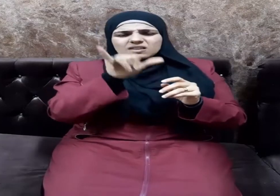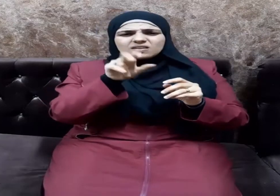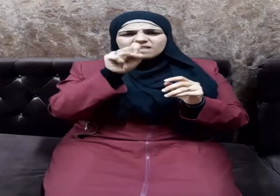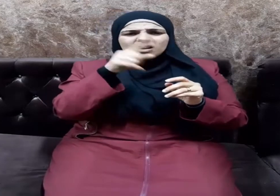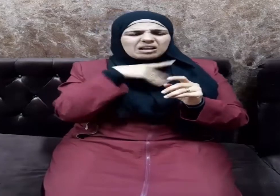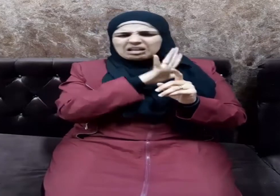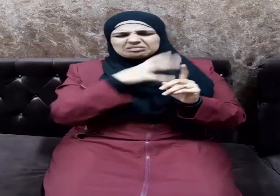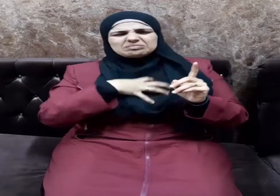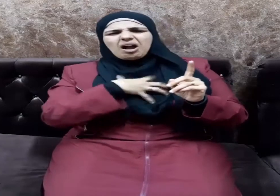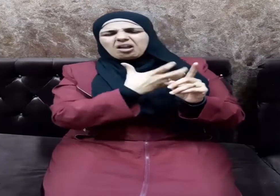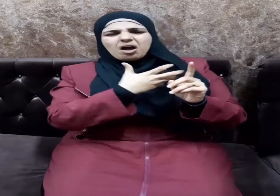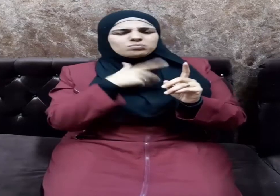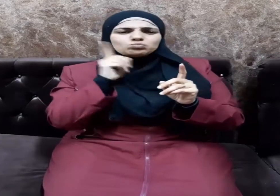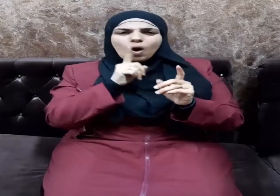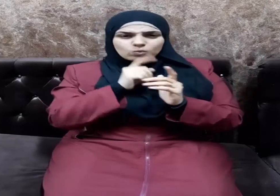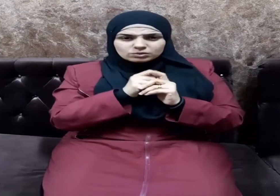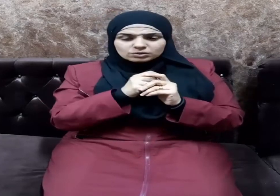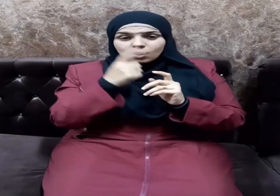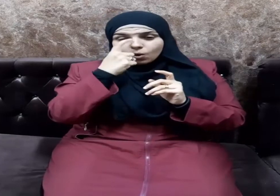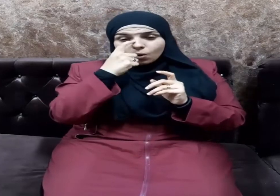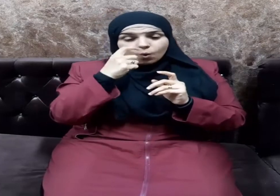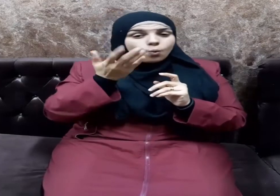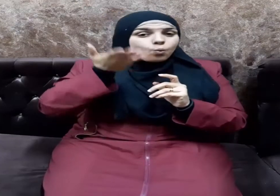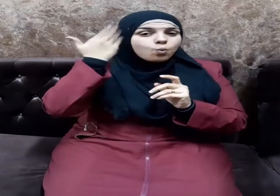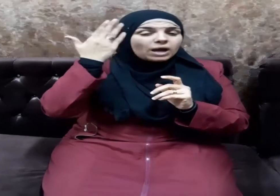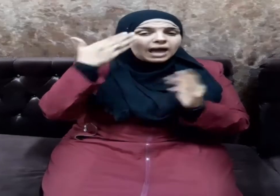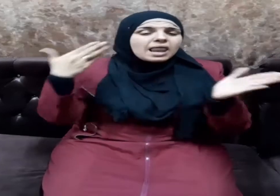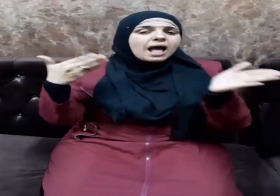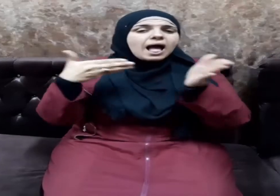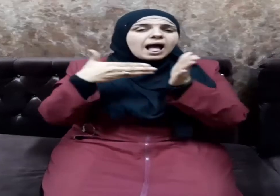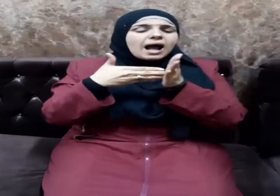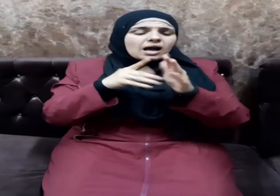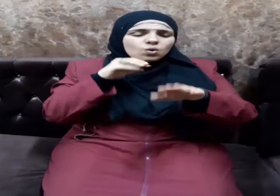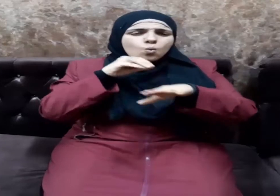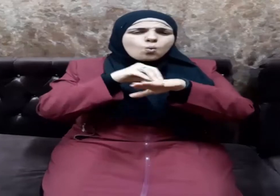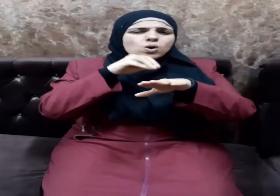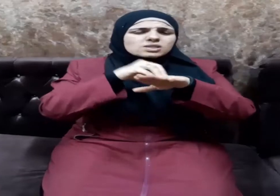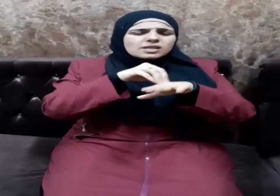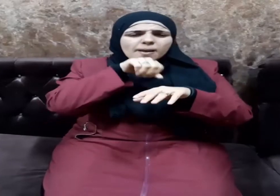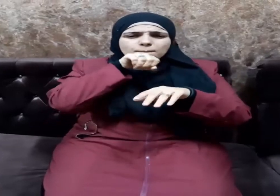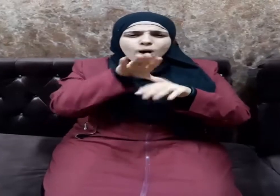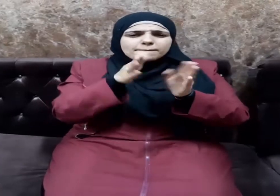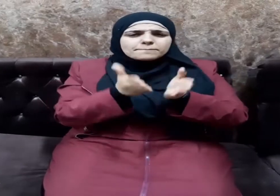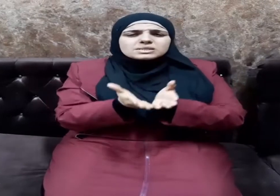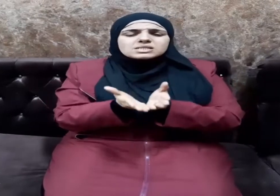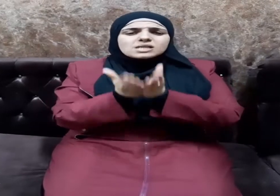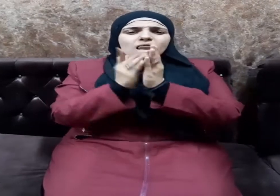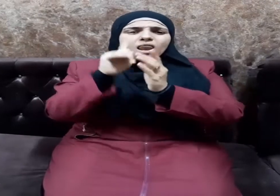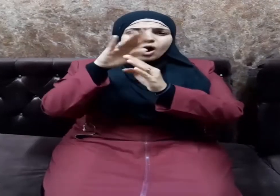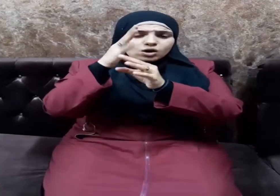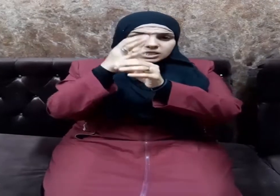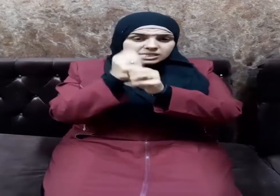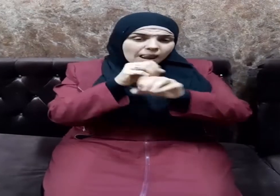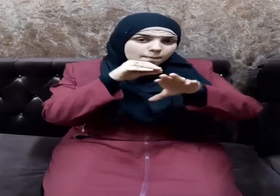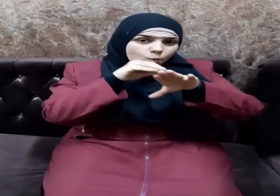يبغض وكان آخر ما أوصى به النبي صلى الله عليه وسلم